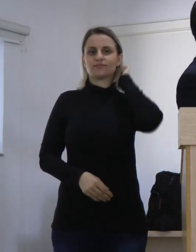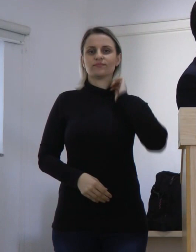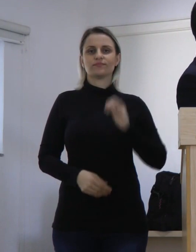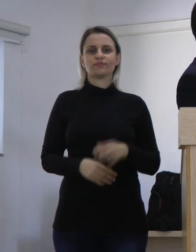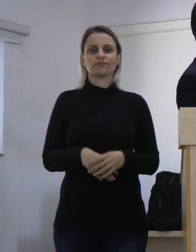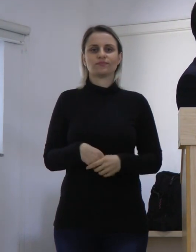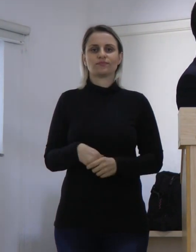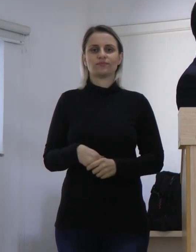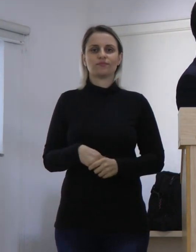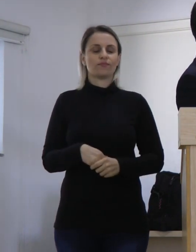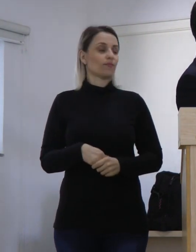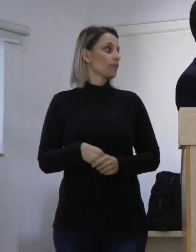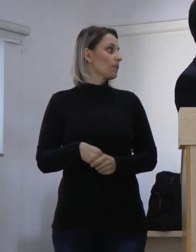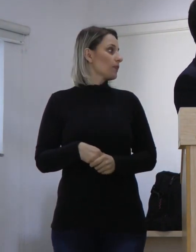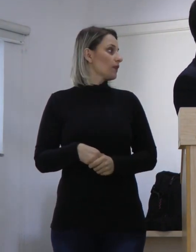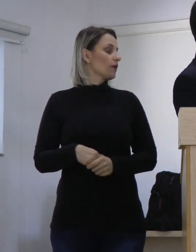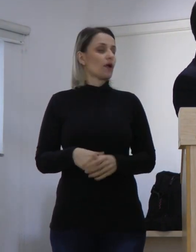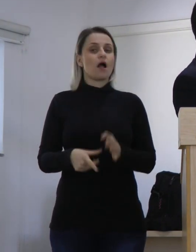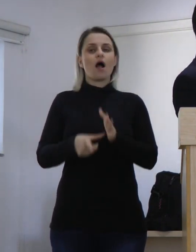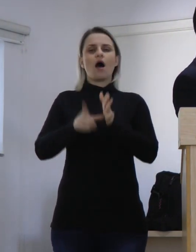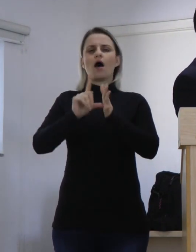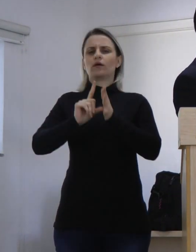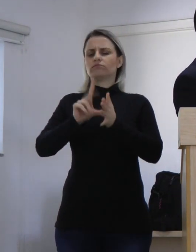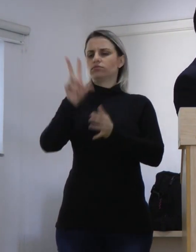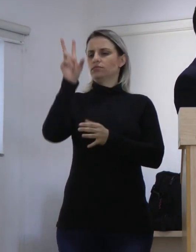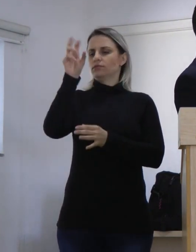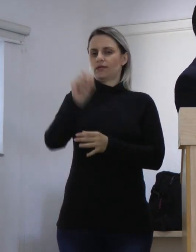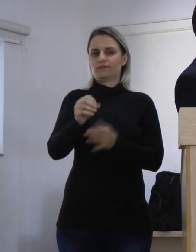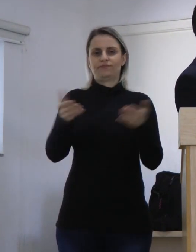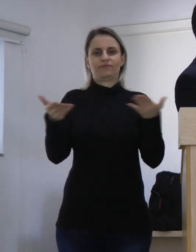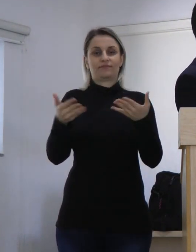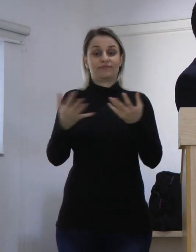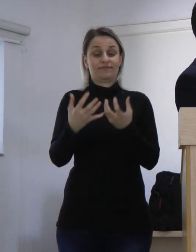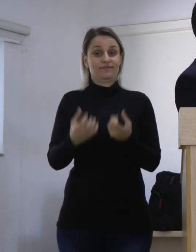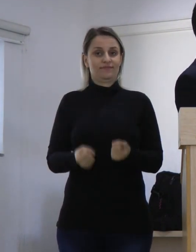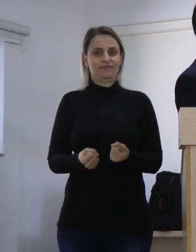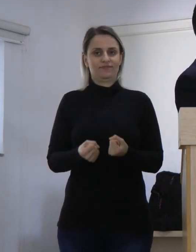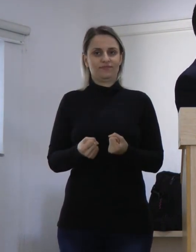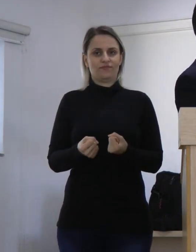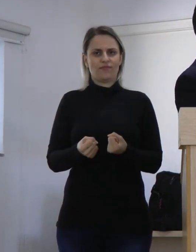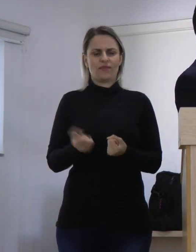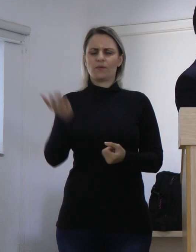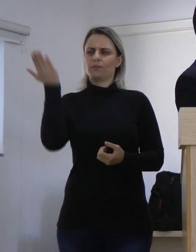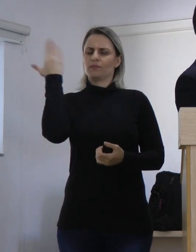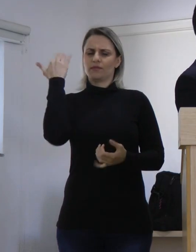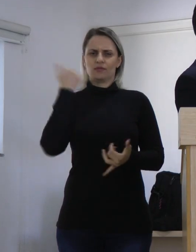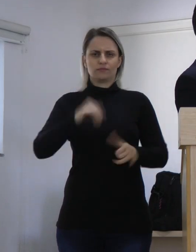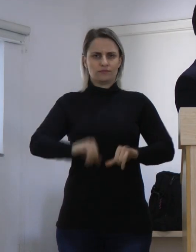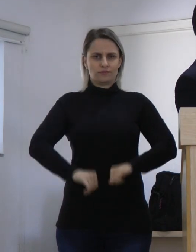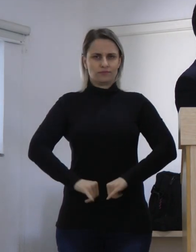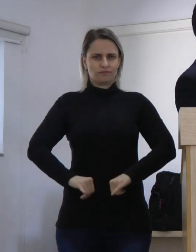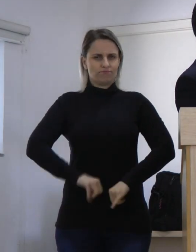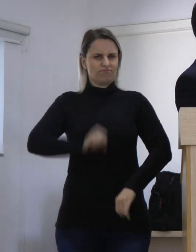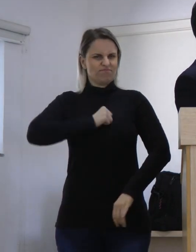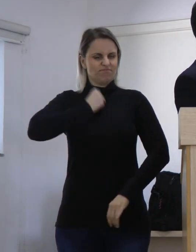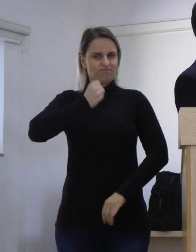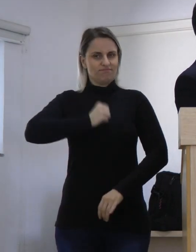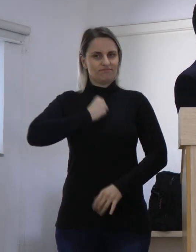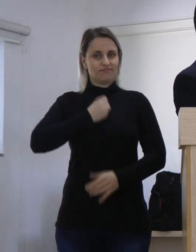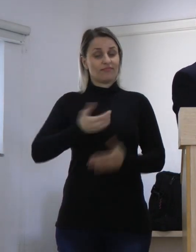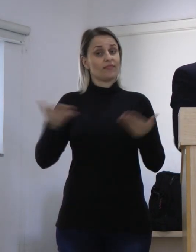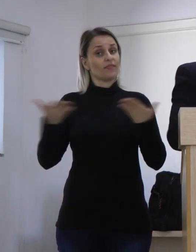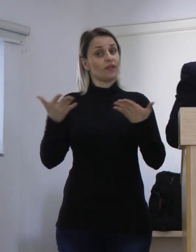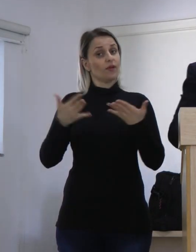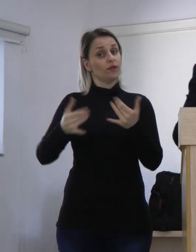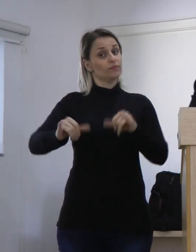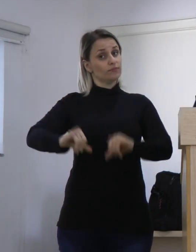Antes da negação, agora a aceitação compassiva. Antes o sofrimento gerava revolta, agora o